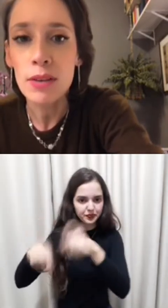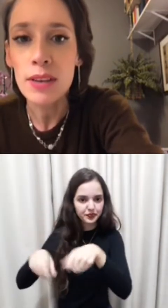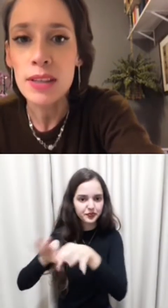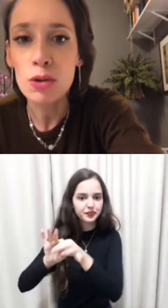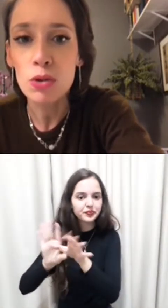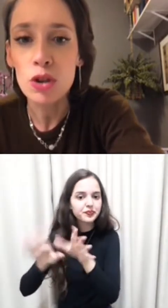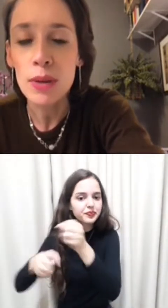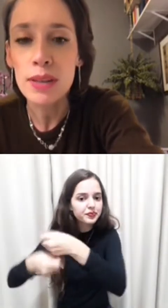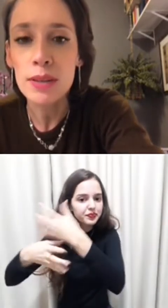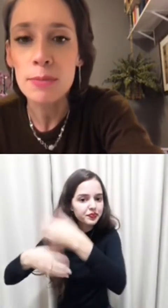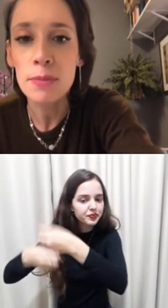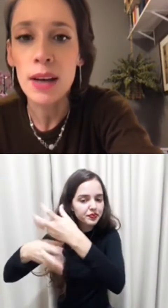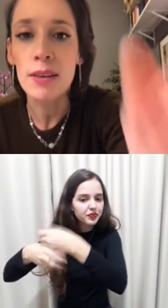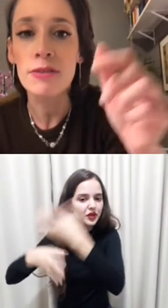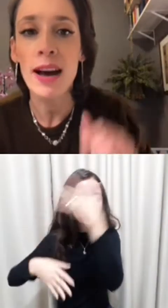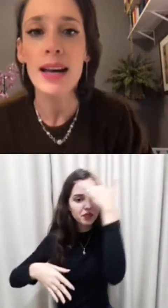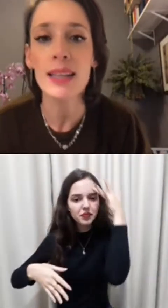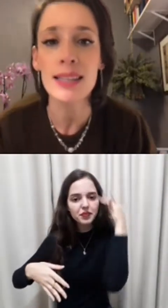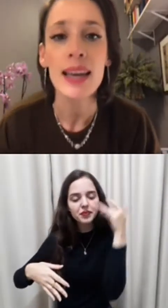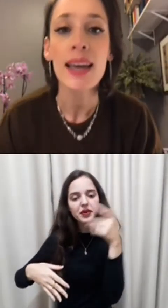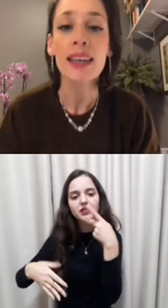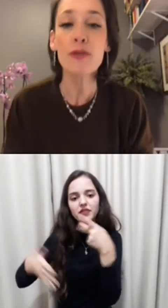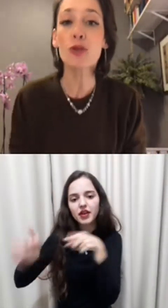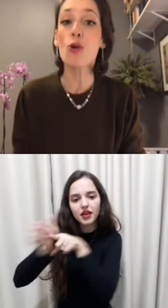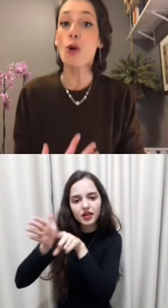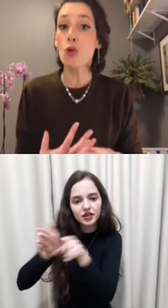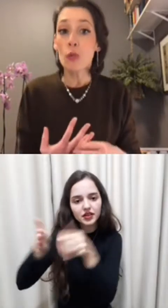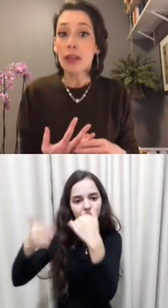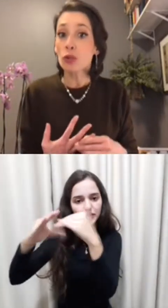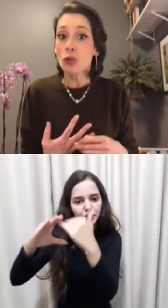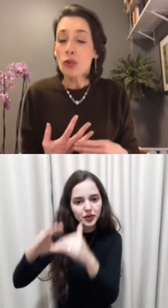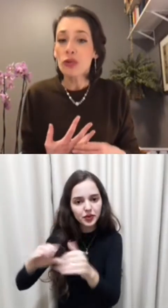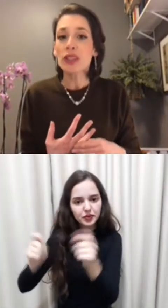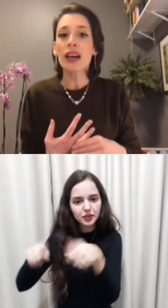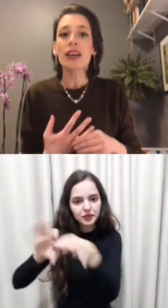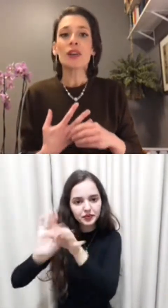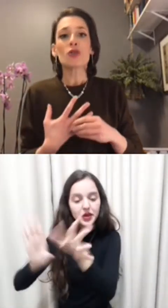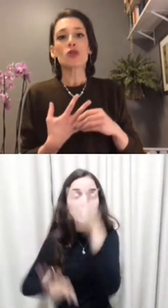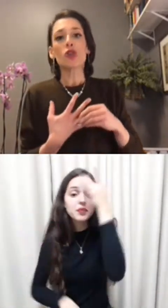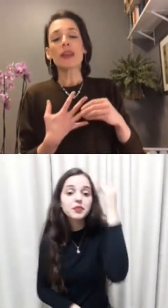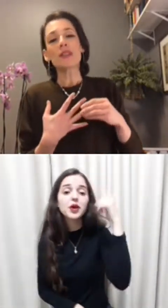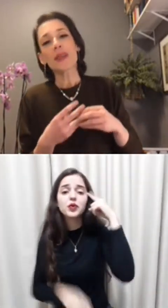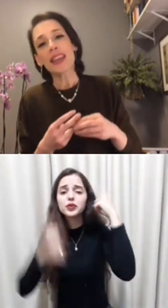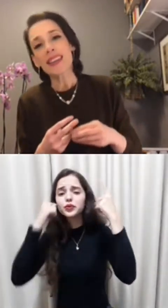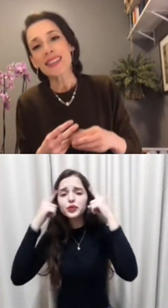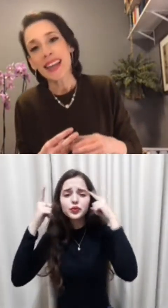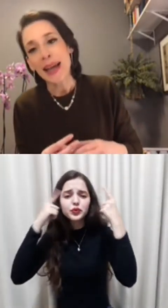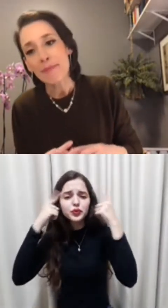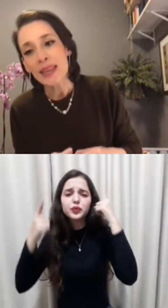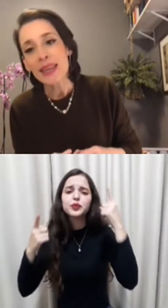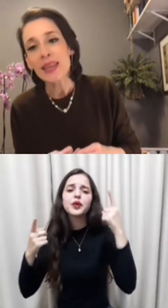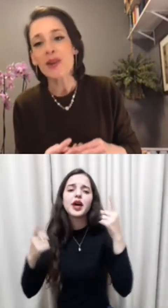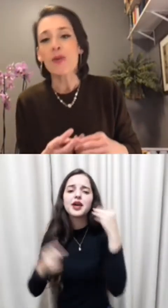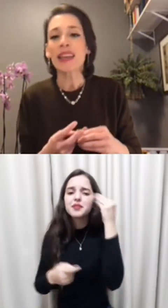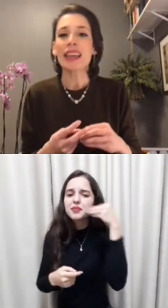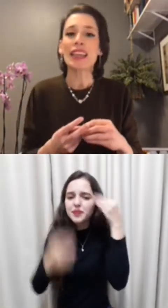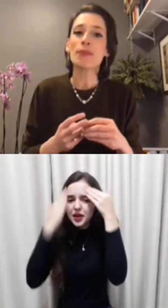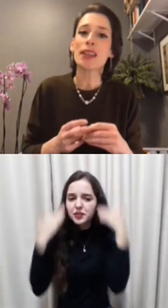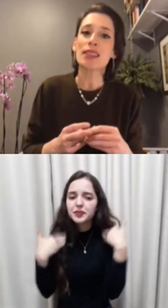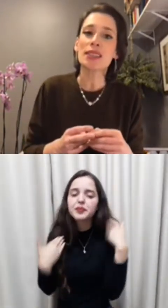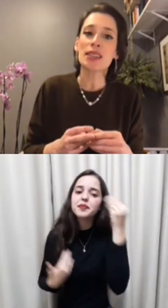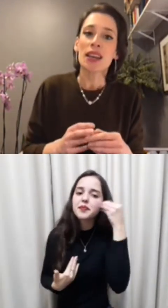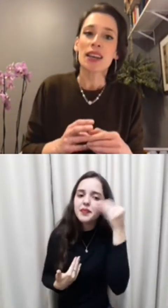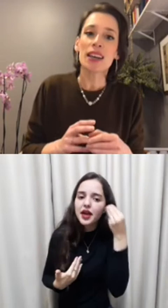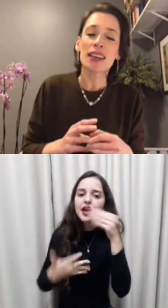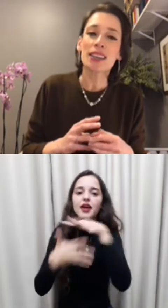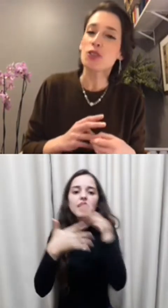também fazer as últimas falas. Quem ficou com alguma dúvida sobre a experiência da Gabi, como é que a